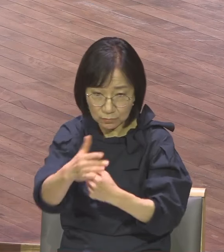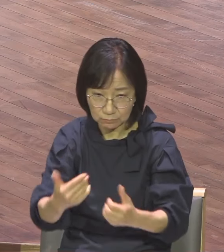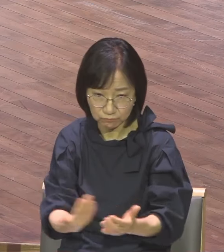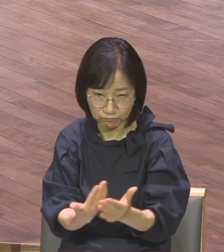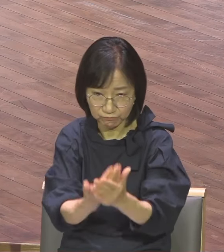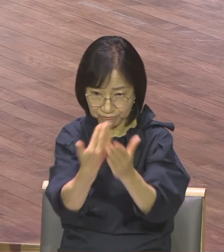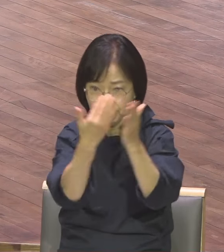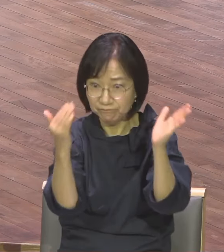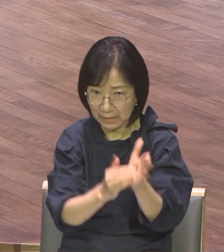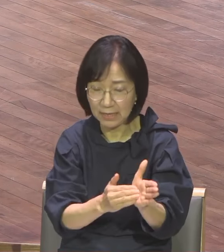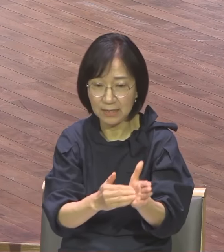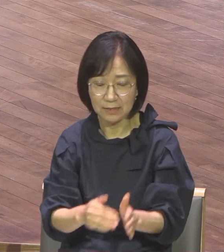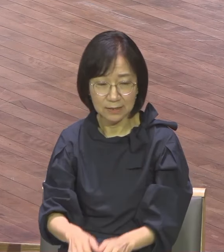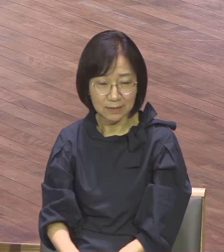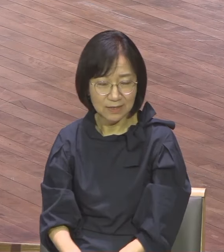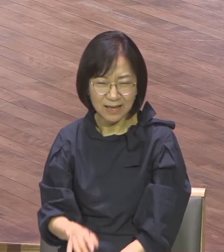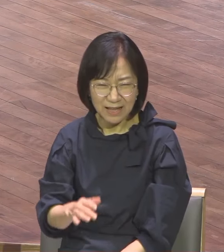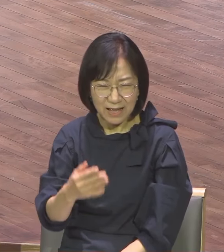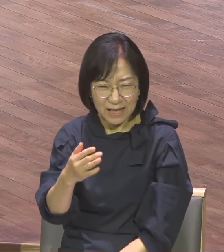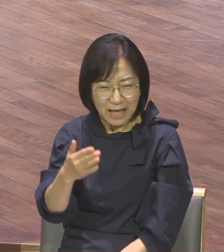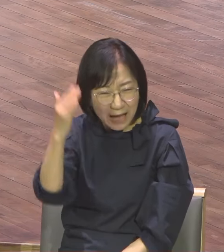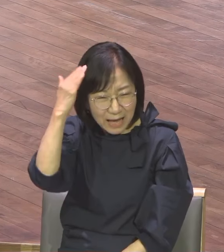우리는 2000년 전에,